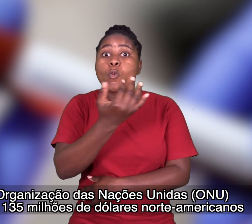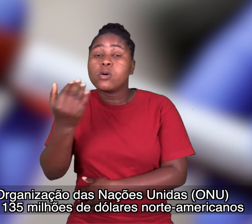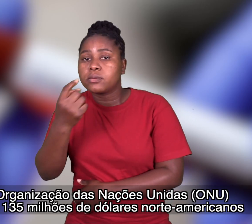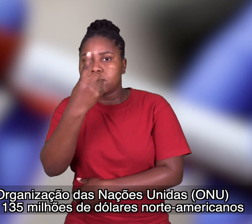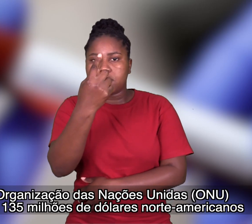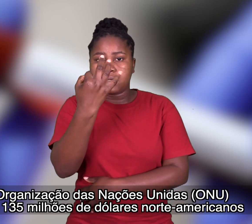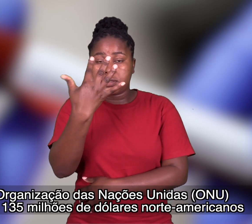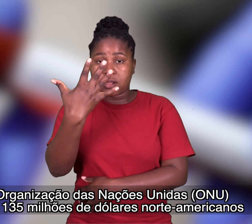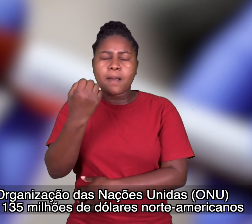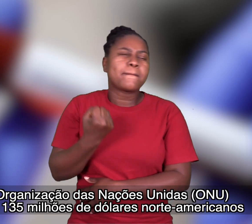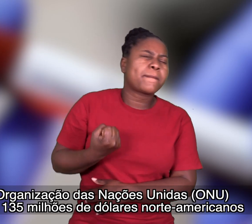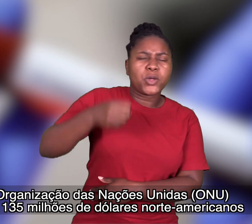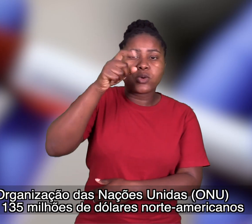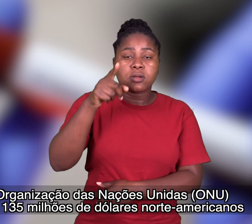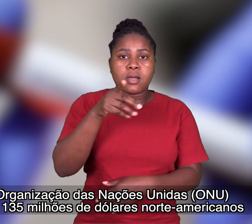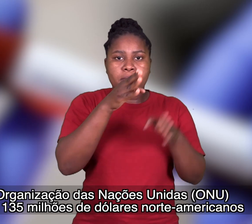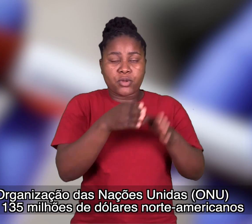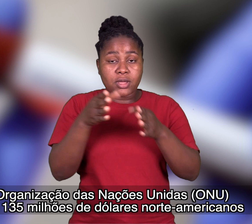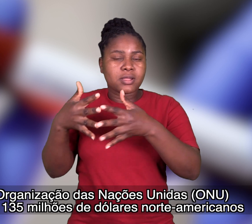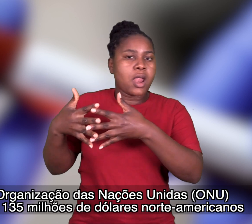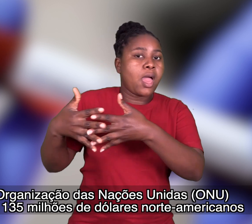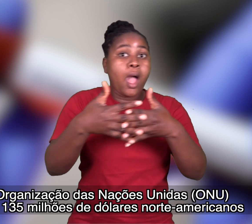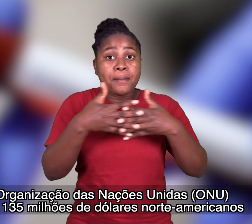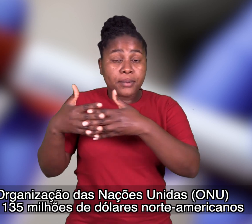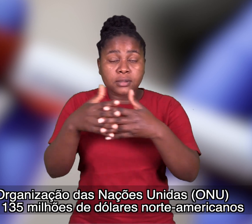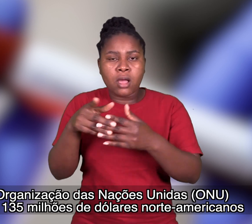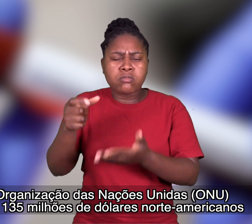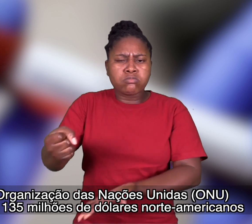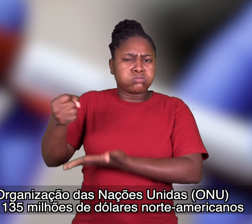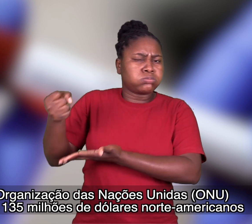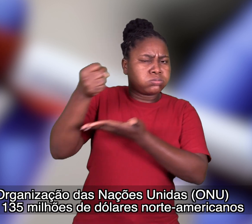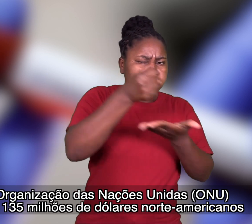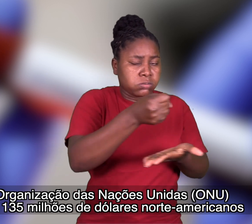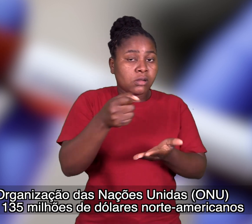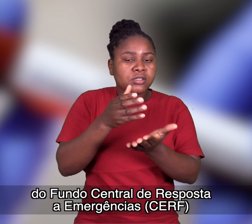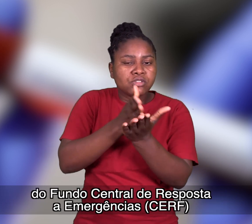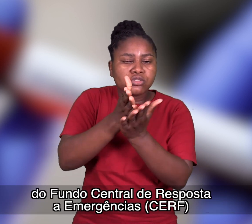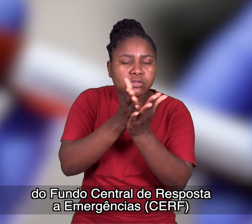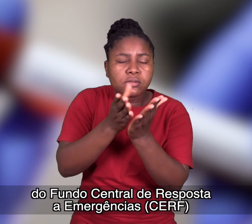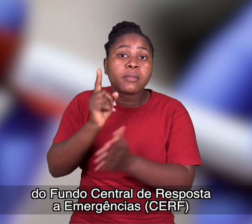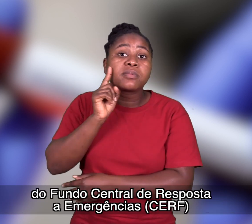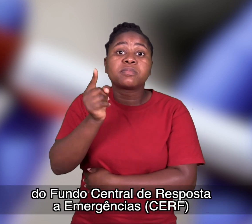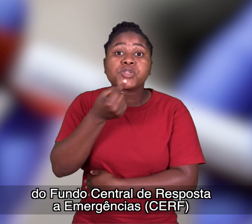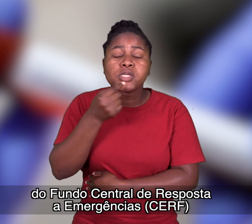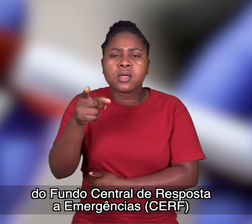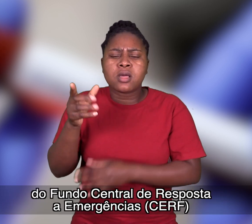A Organização das Nações Unidas, ONU, doou 135 milhões de dólares norte-americanos do Fundo Central de Resposta e